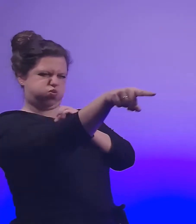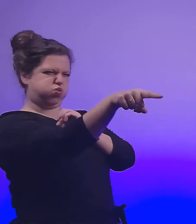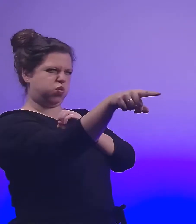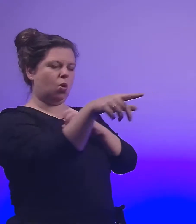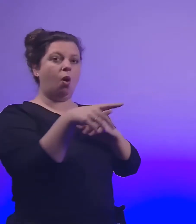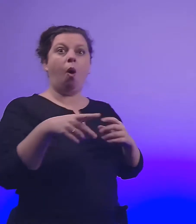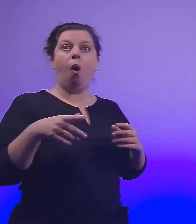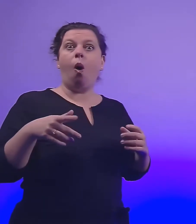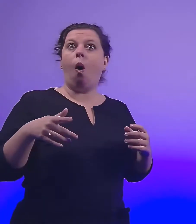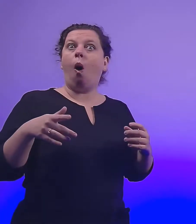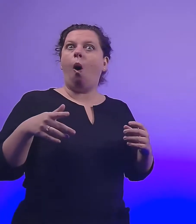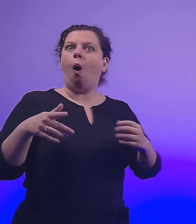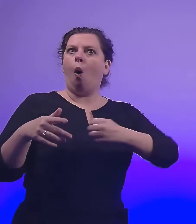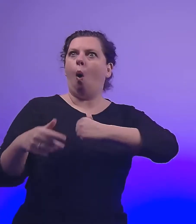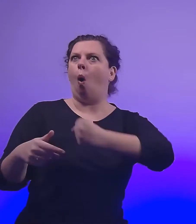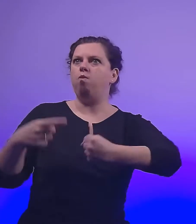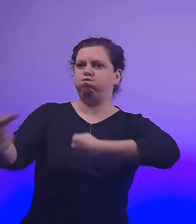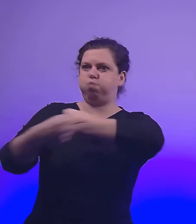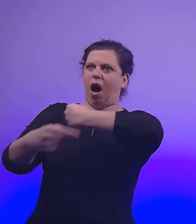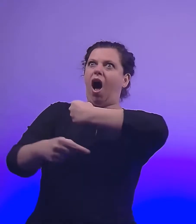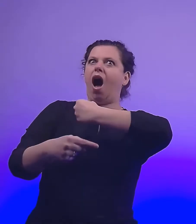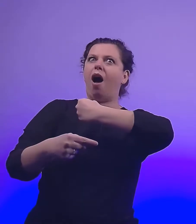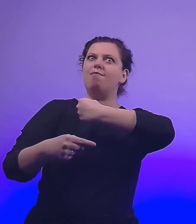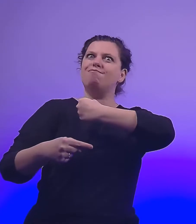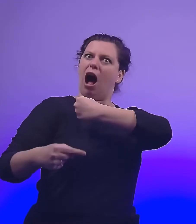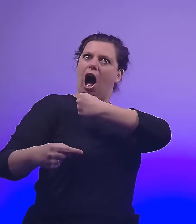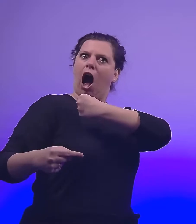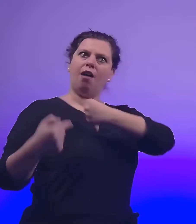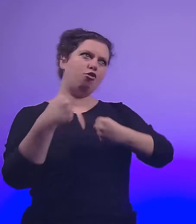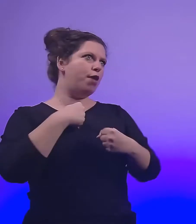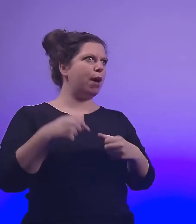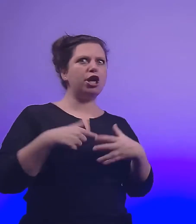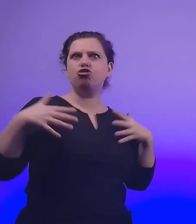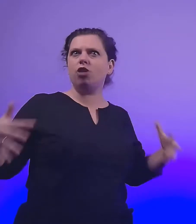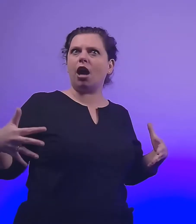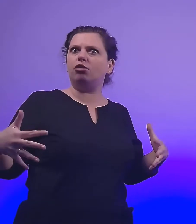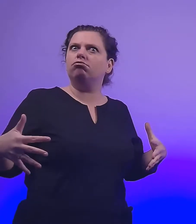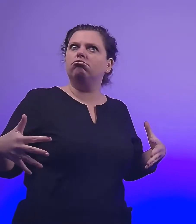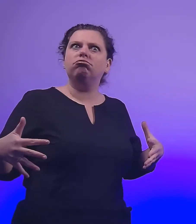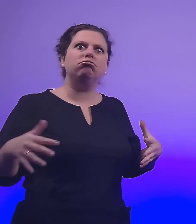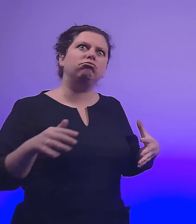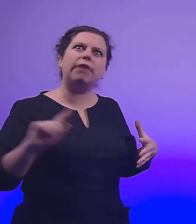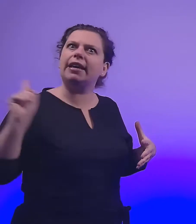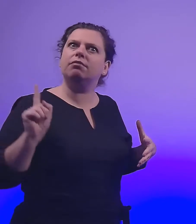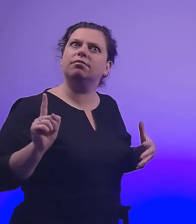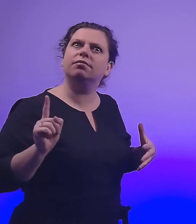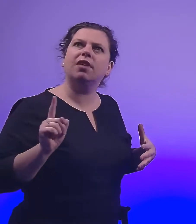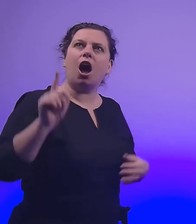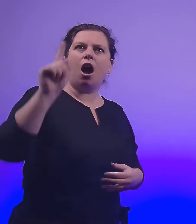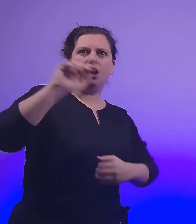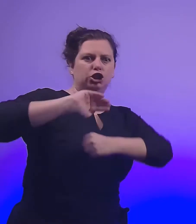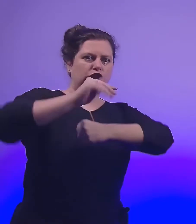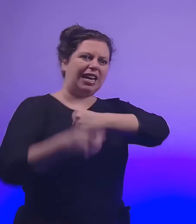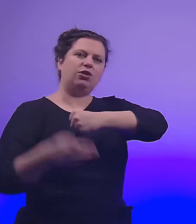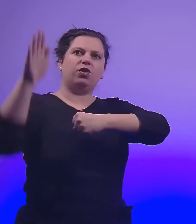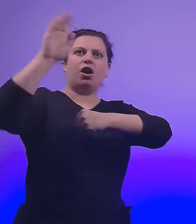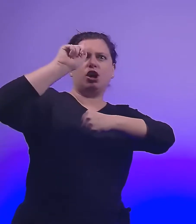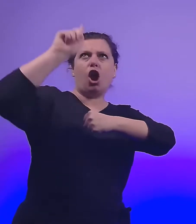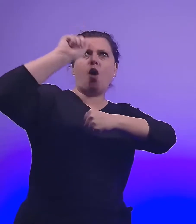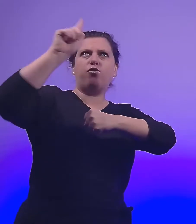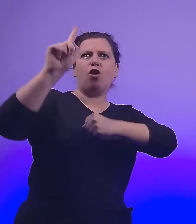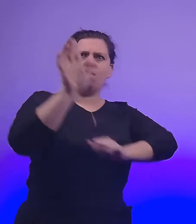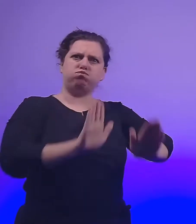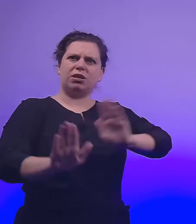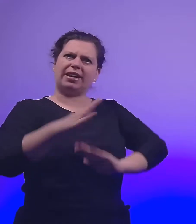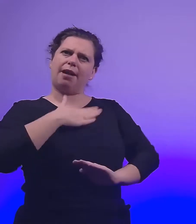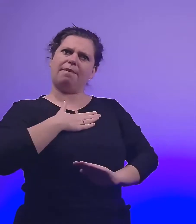Zo, die was hard, maar ik ben helemaal niet dik. Want het schild van geloof beschermt mij. Goed zo. Want